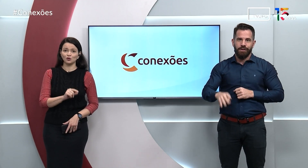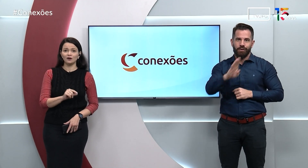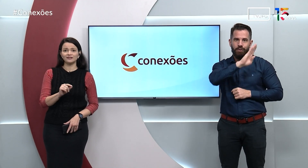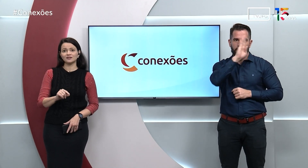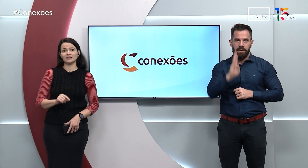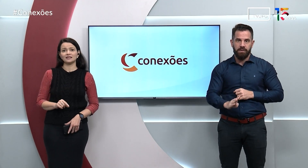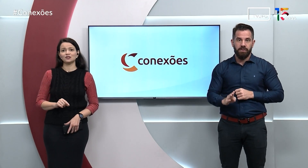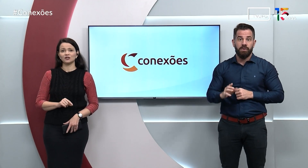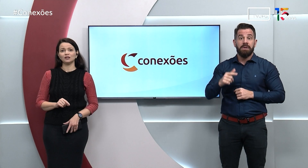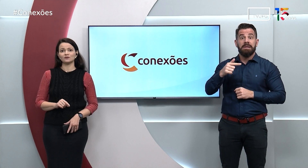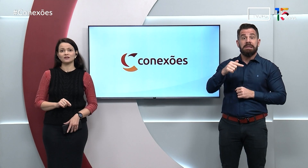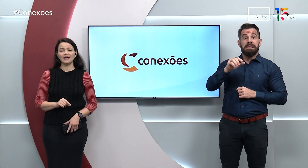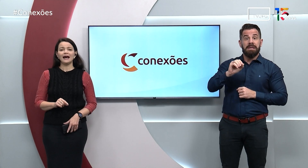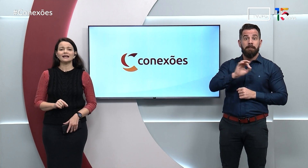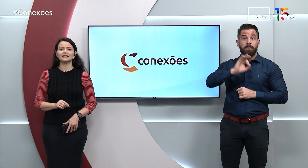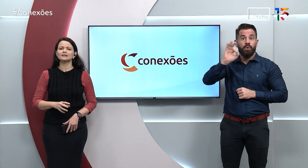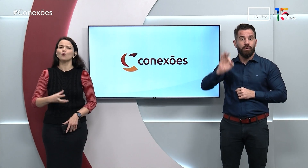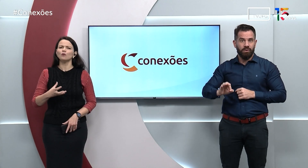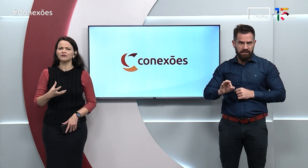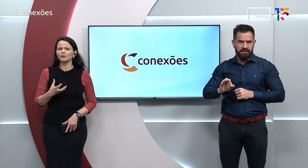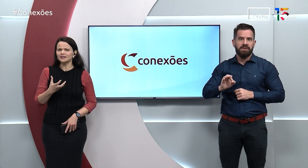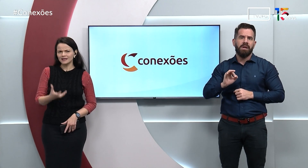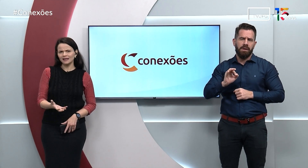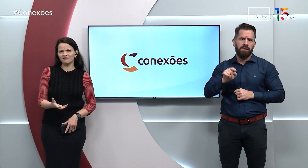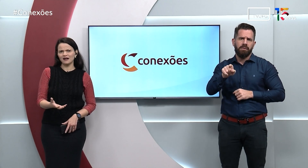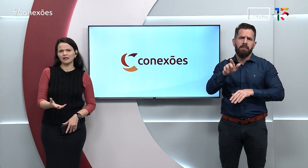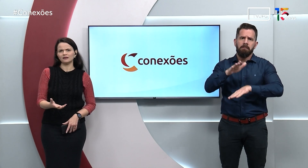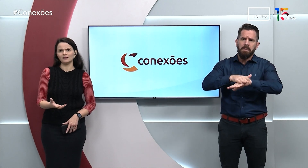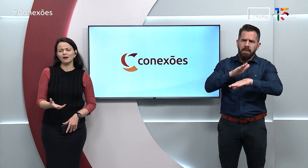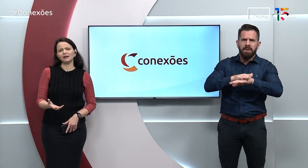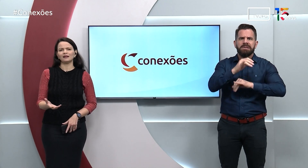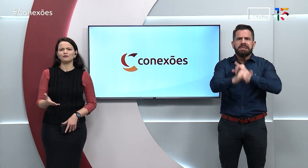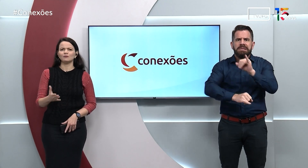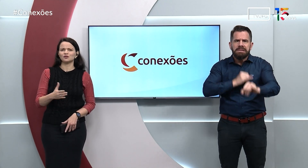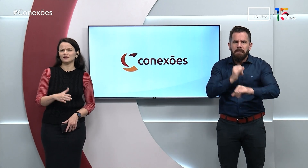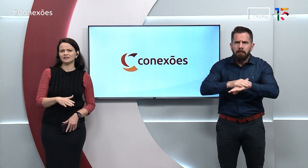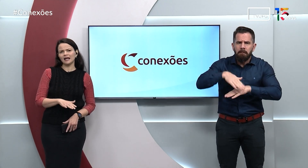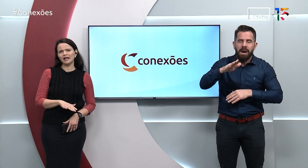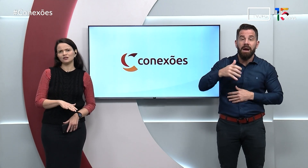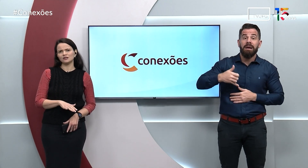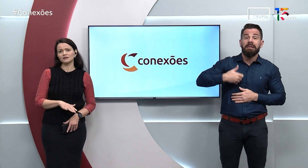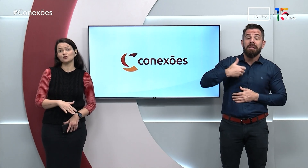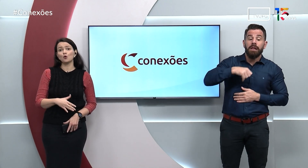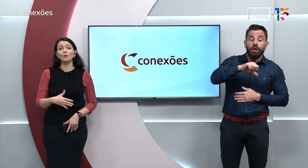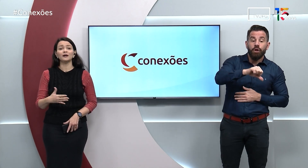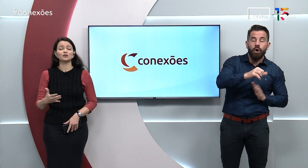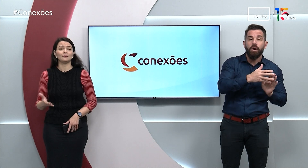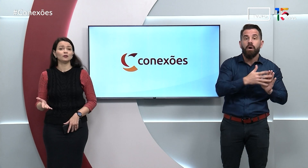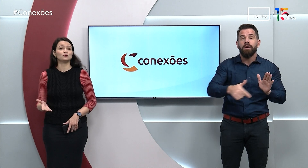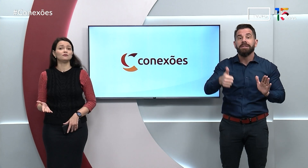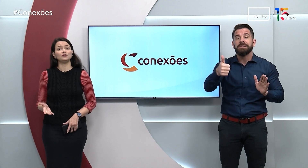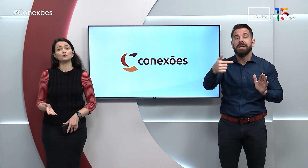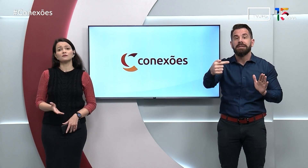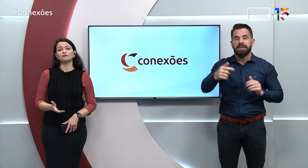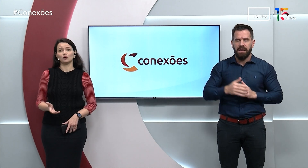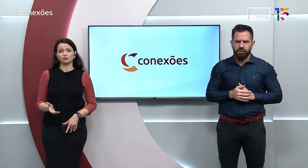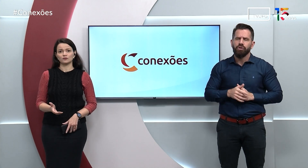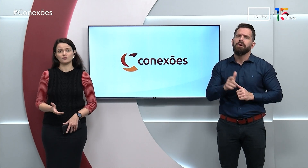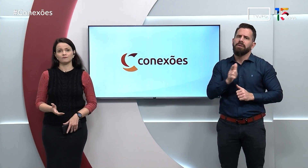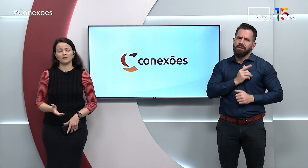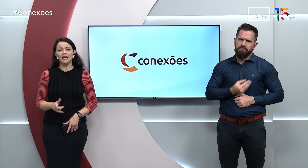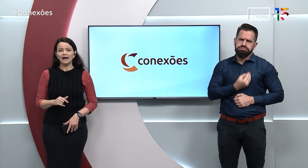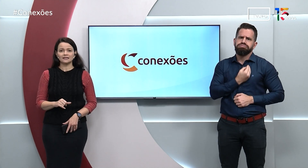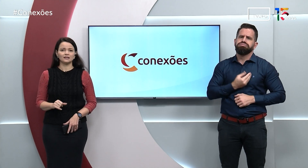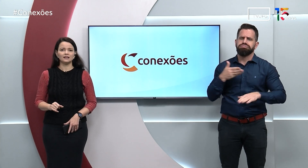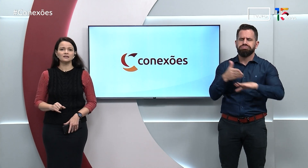usuários de 9 a 17 anos acessam com frequência elevada plataformas de mensagens e de compartilhamento de vídeos e